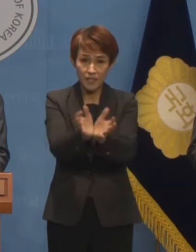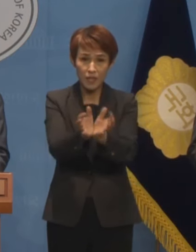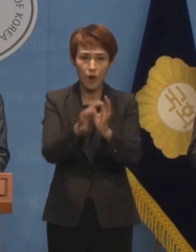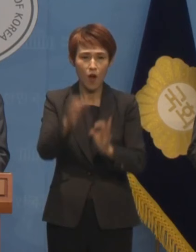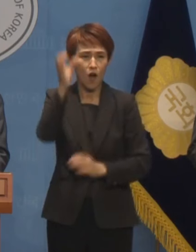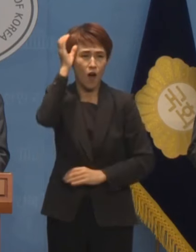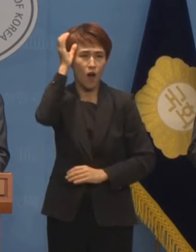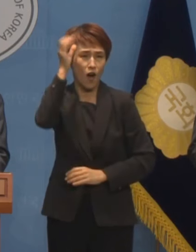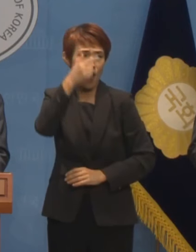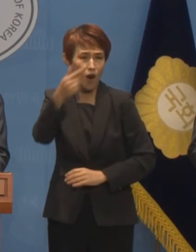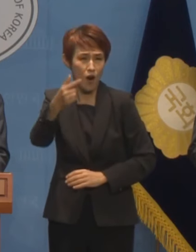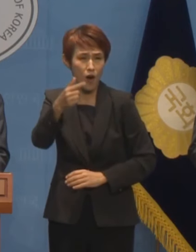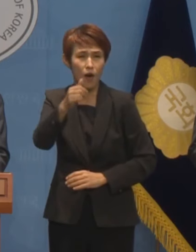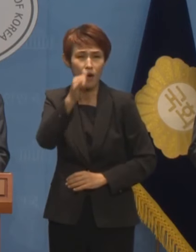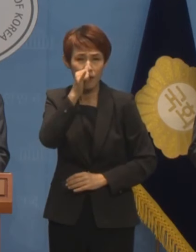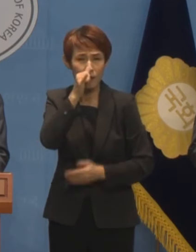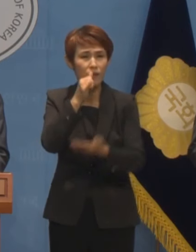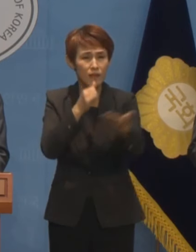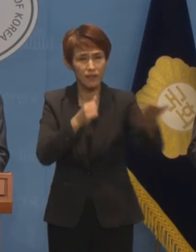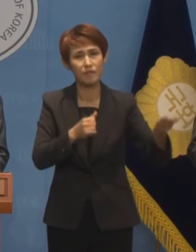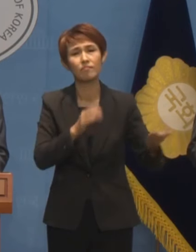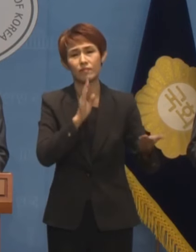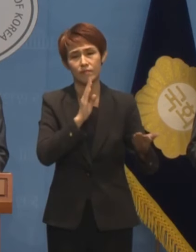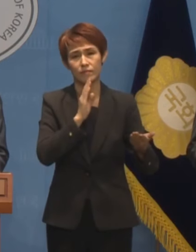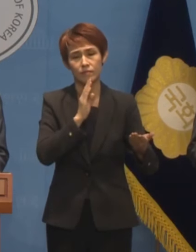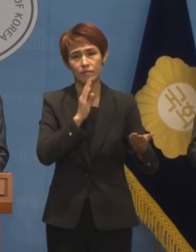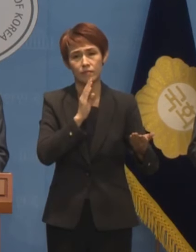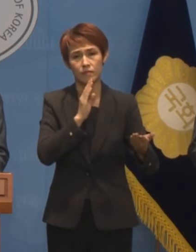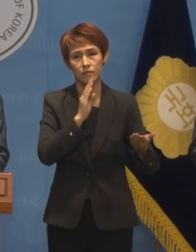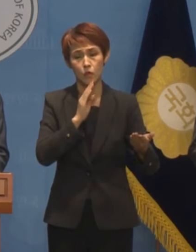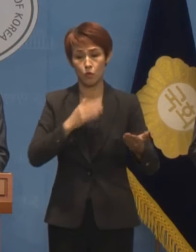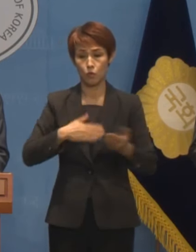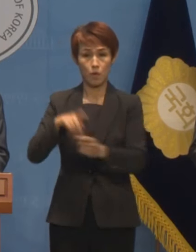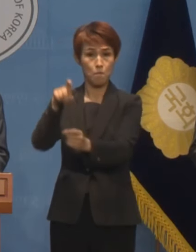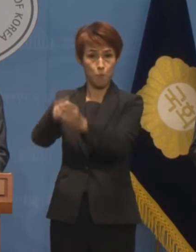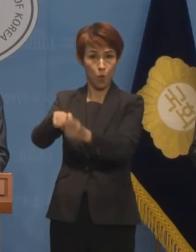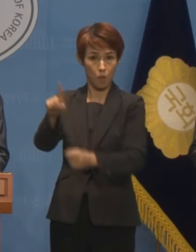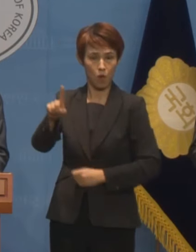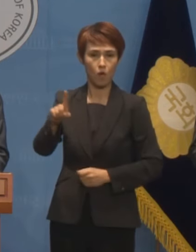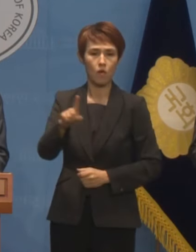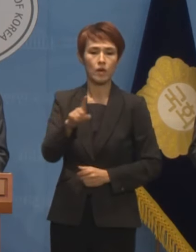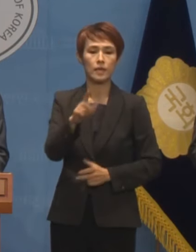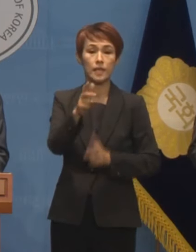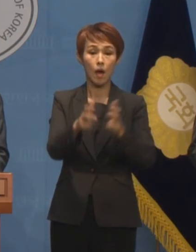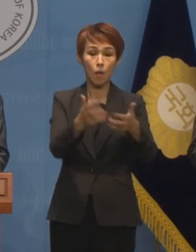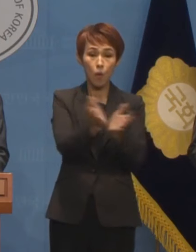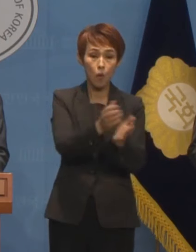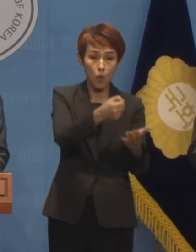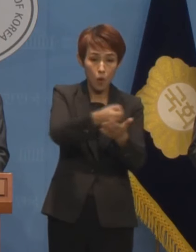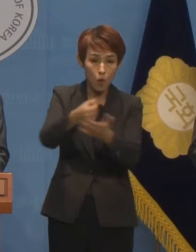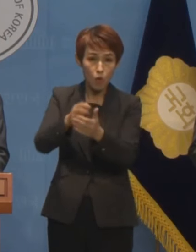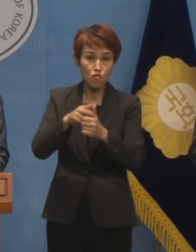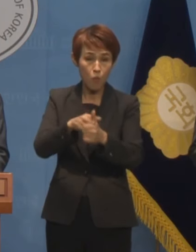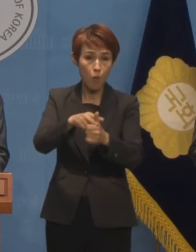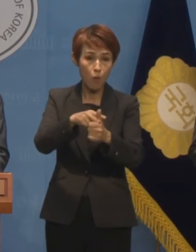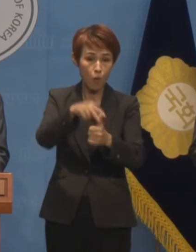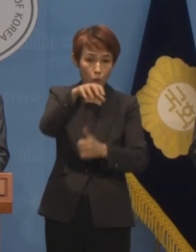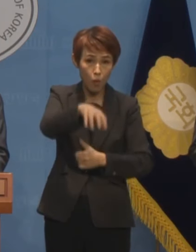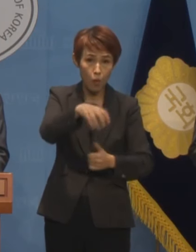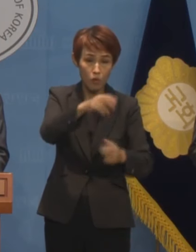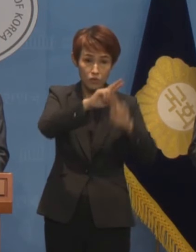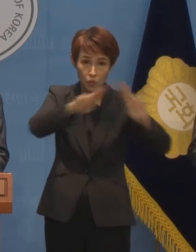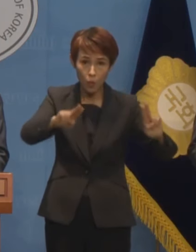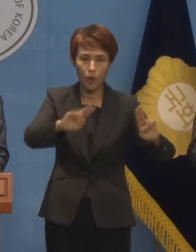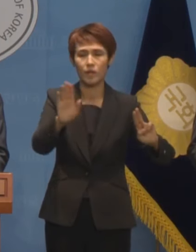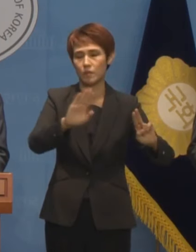품고 계실 분들도 계실 것입니다. 저희 목표는 창원 산단 후보지 지정을 취소하는 것이 절대로 아닙니다.